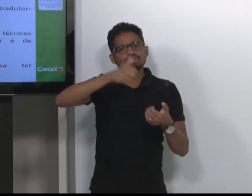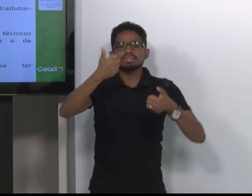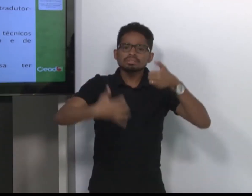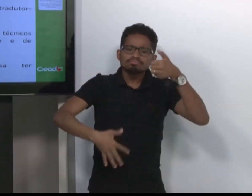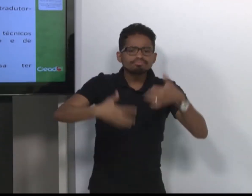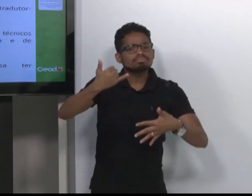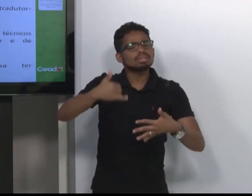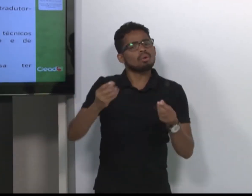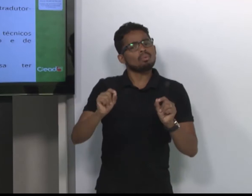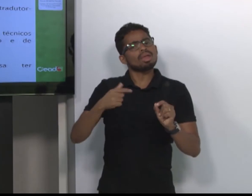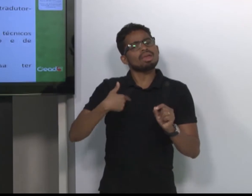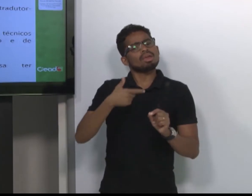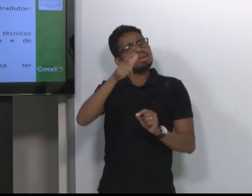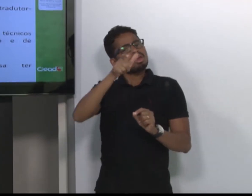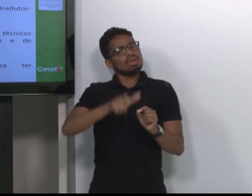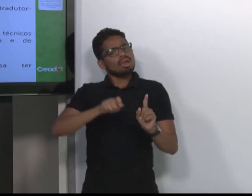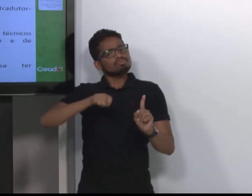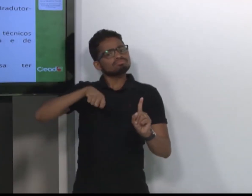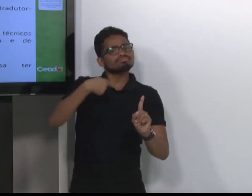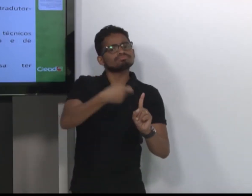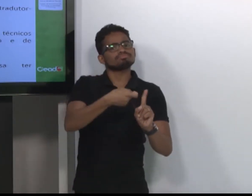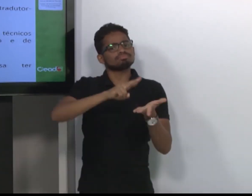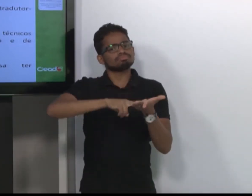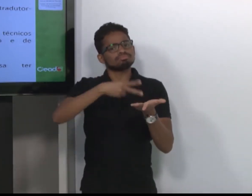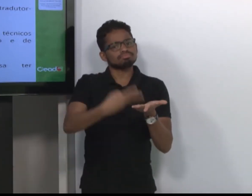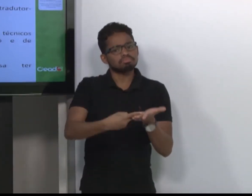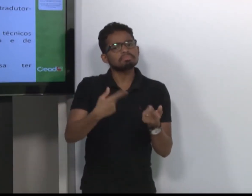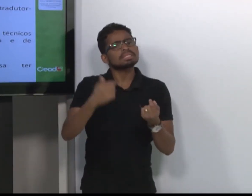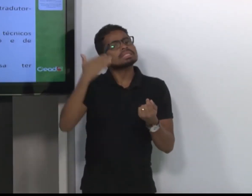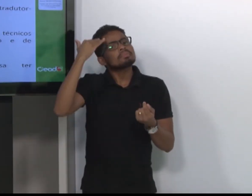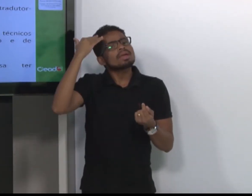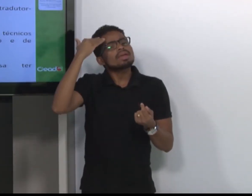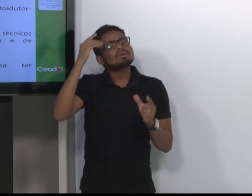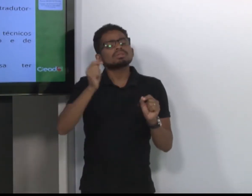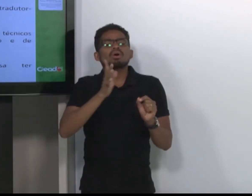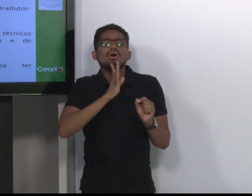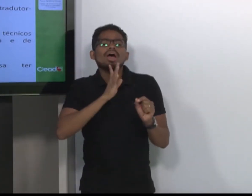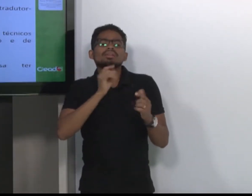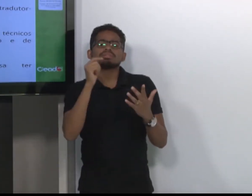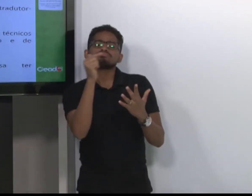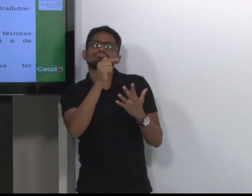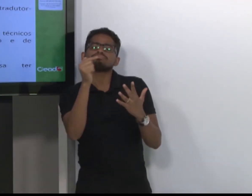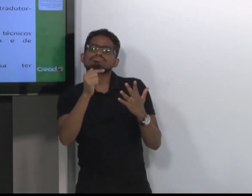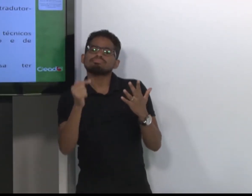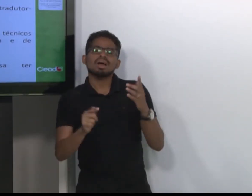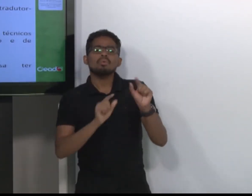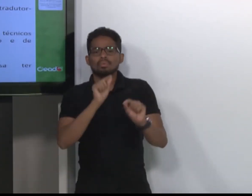e interpretação, que nele consiste alguns itens que vou explicar para vocês.